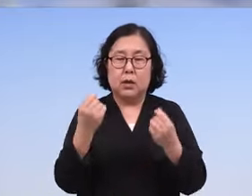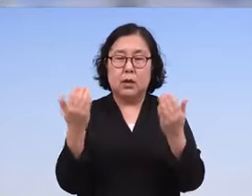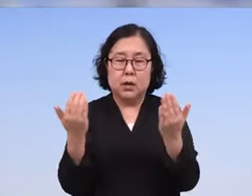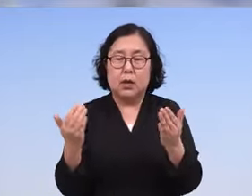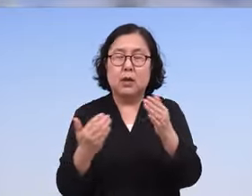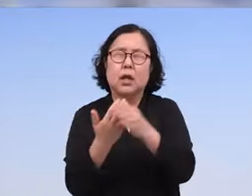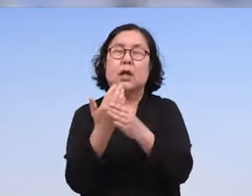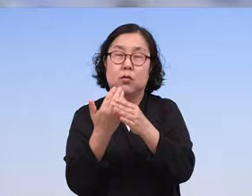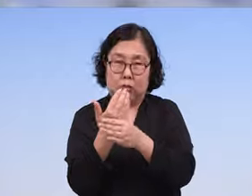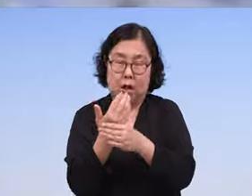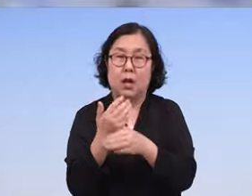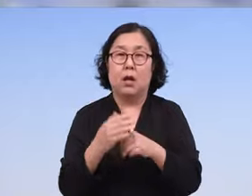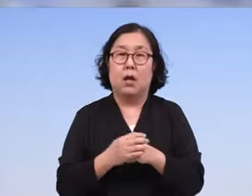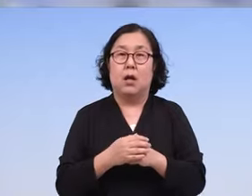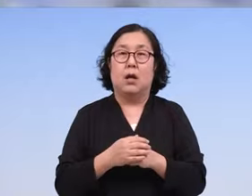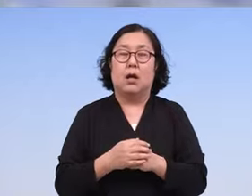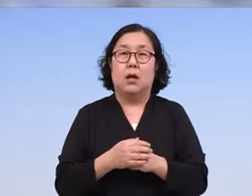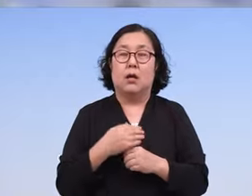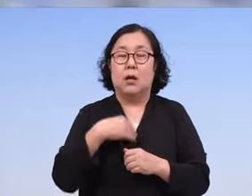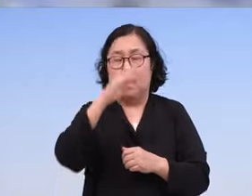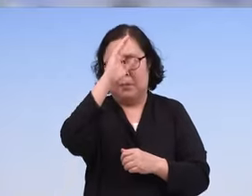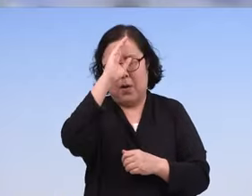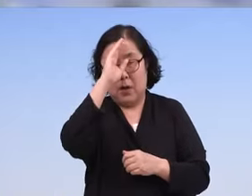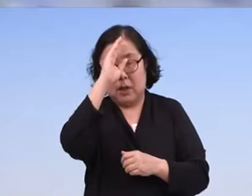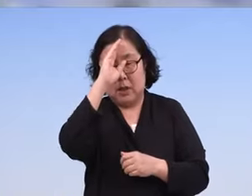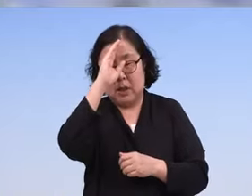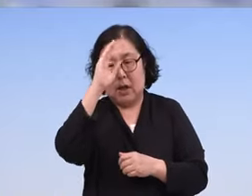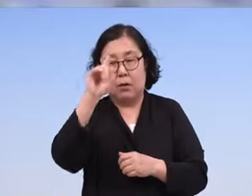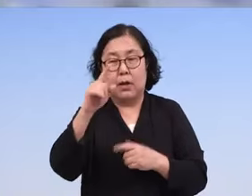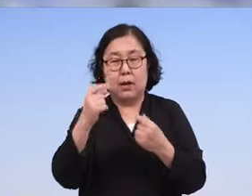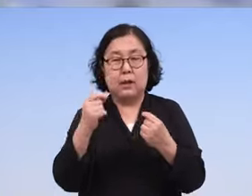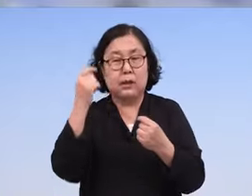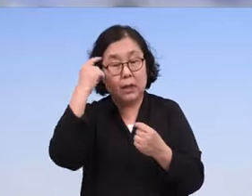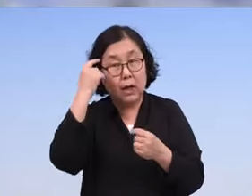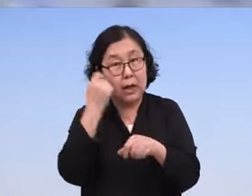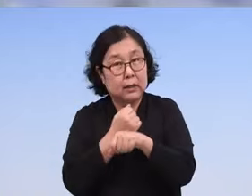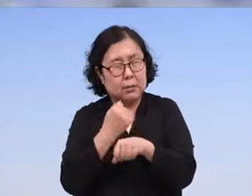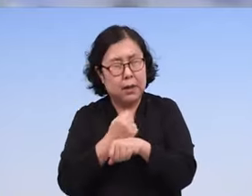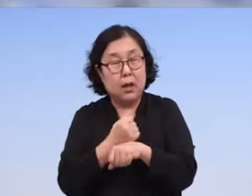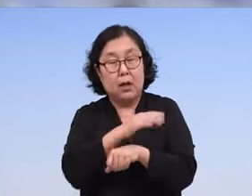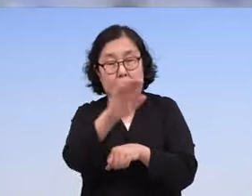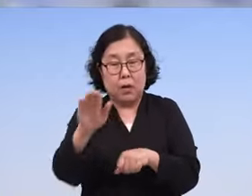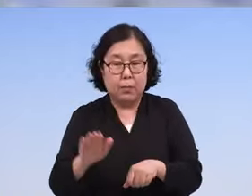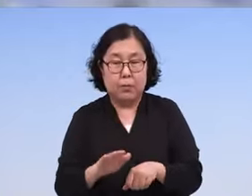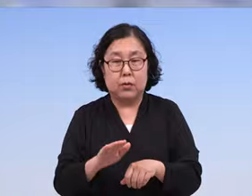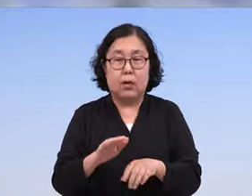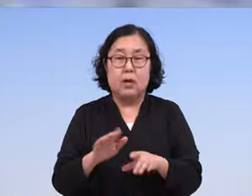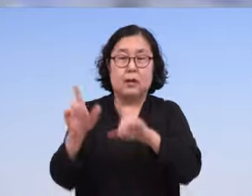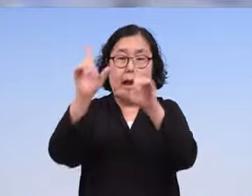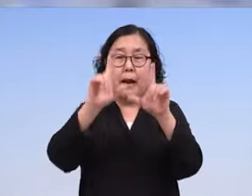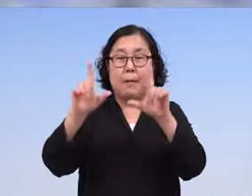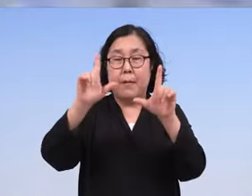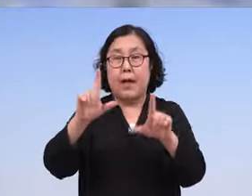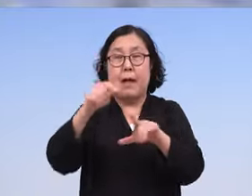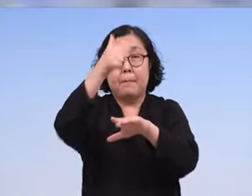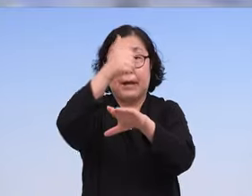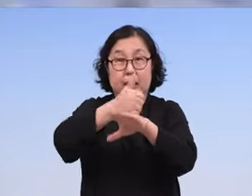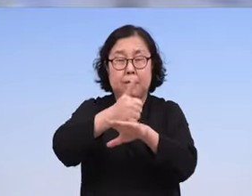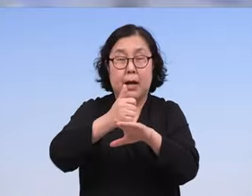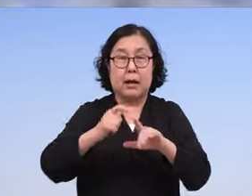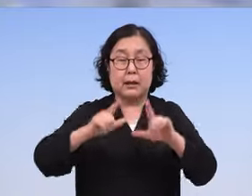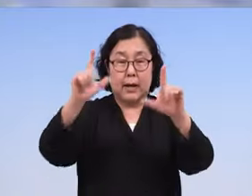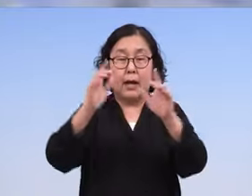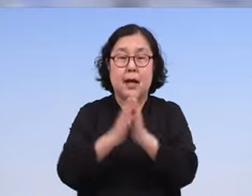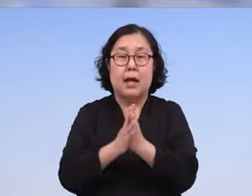있네? 이게 여러분이 병이니까 뭐 그렇게 하고 넘어가지만, 이게 여러분 인생의 마지막 날에